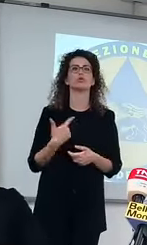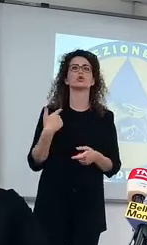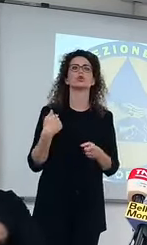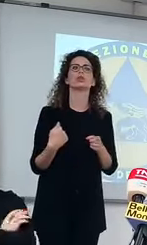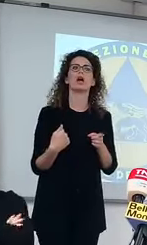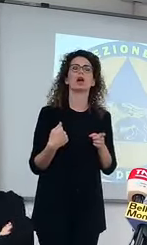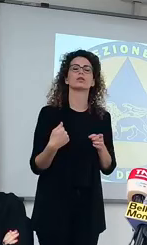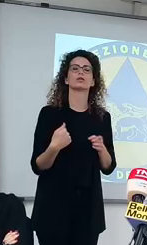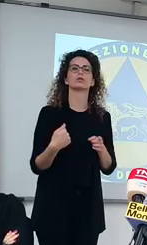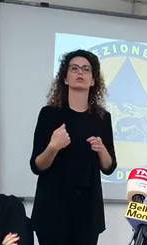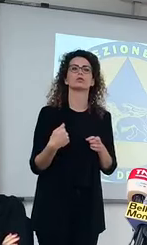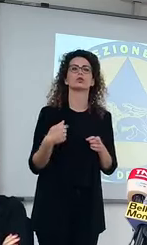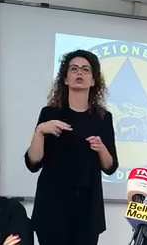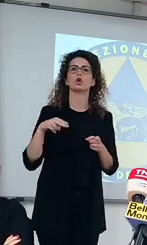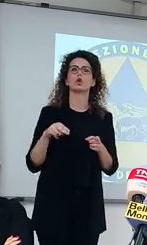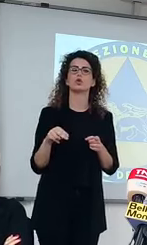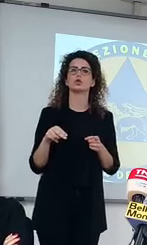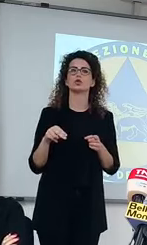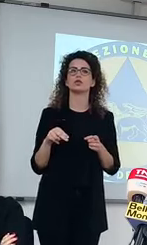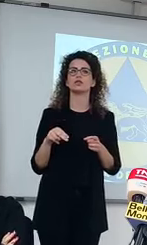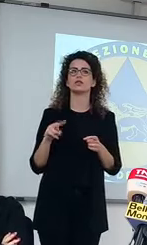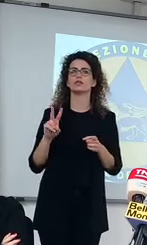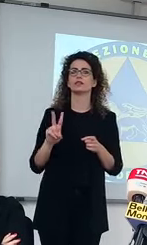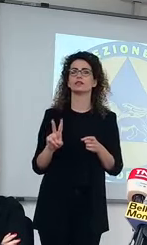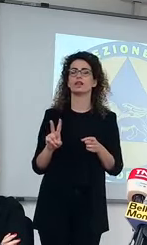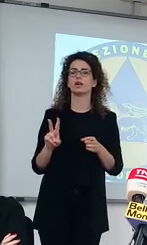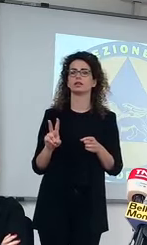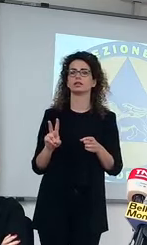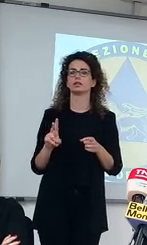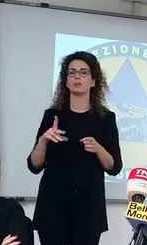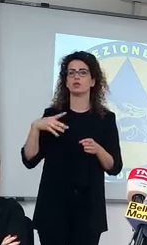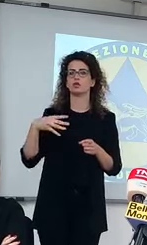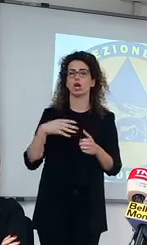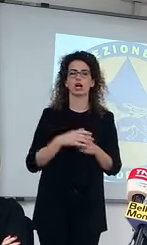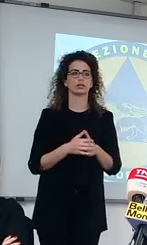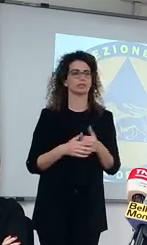Tosatto, Nicolussi, Vanzan.